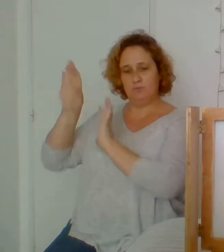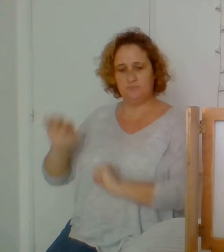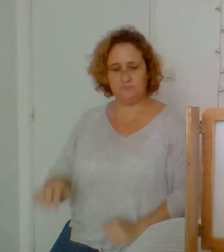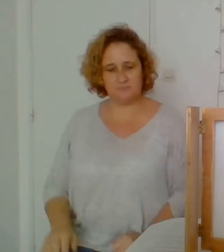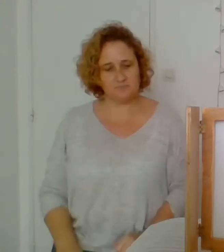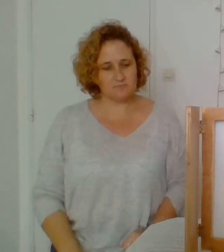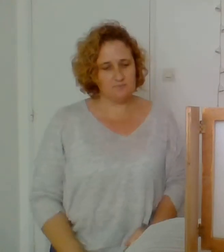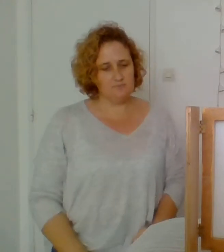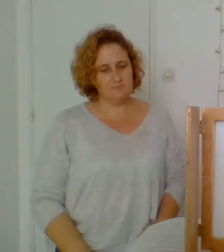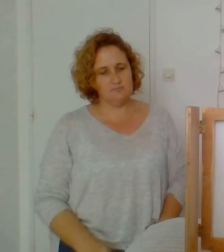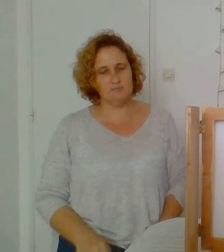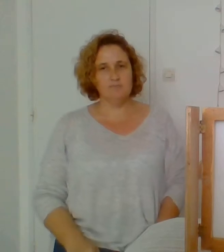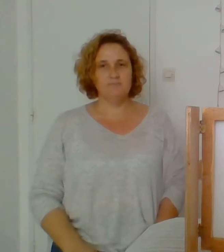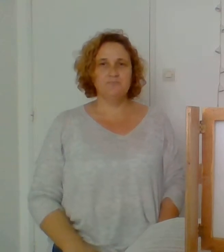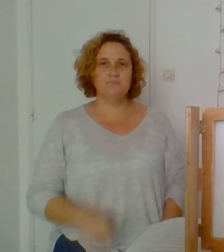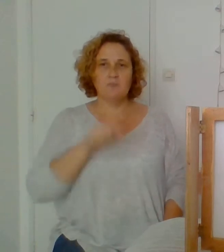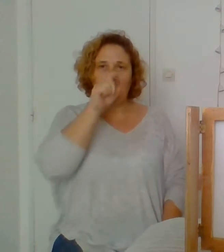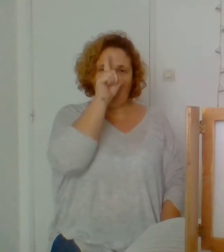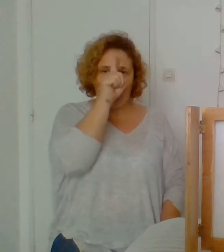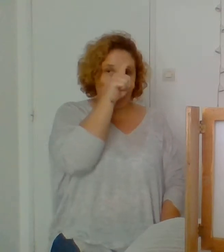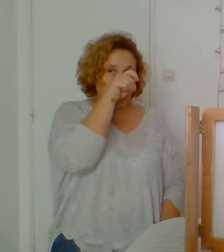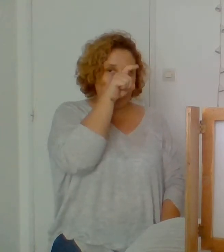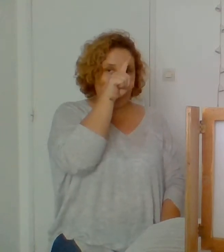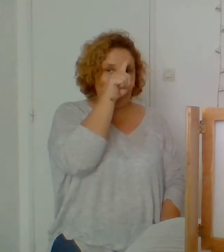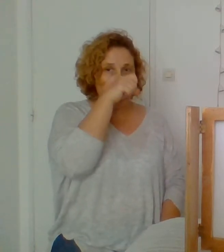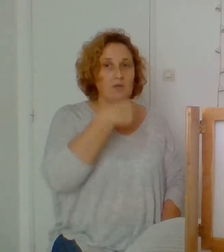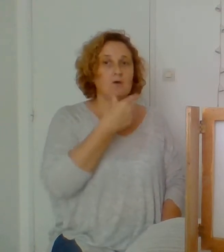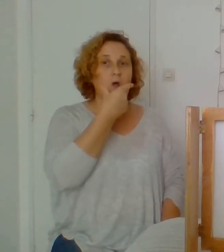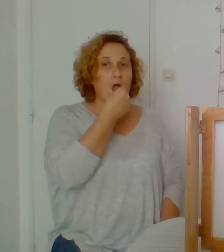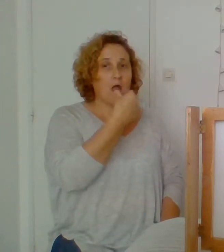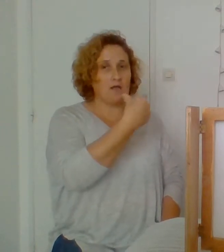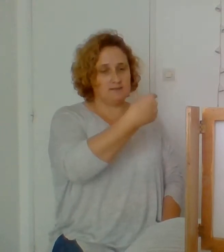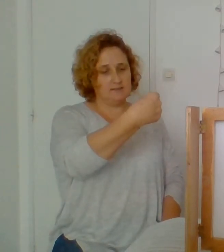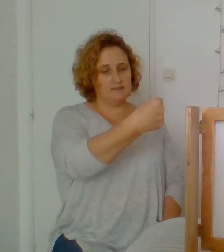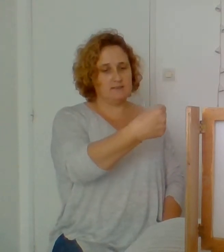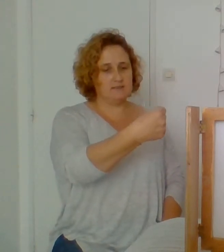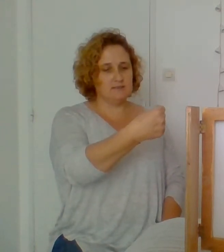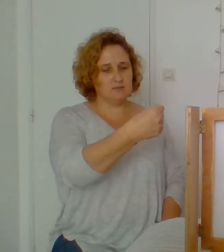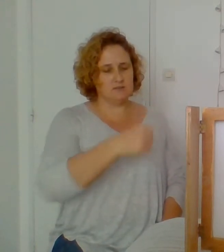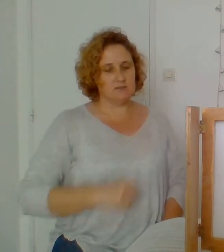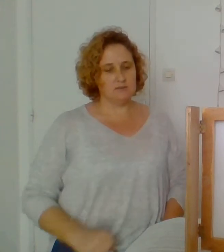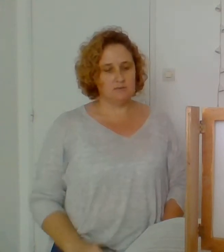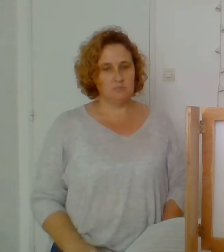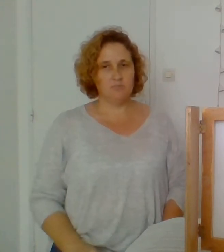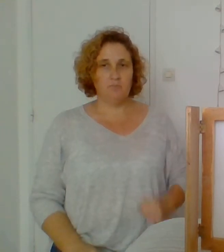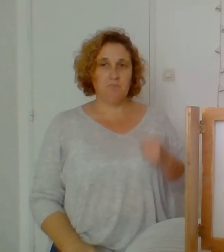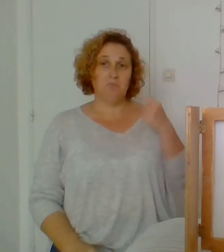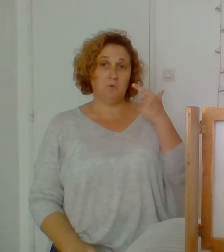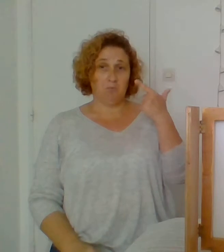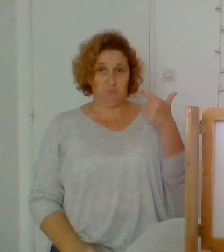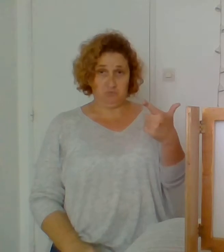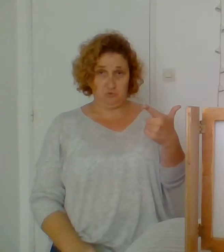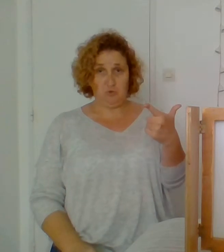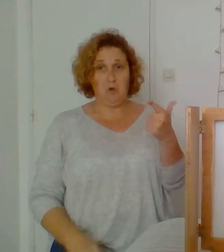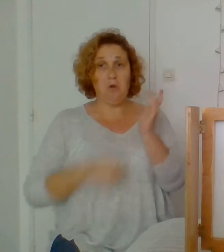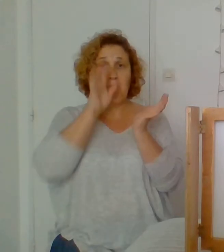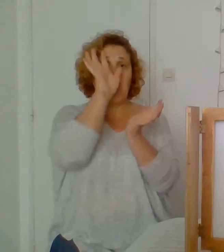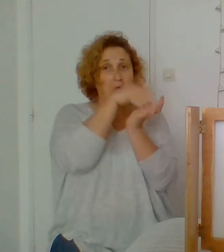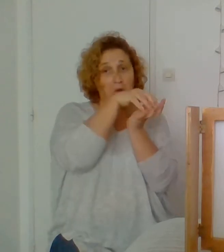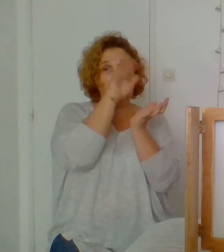le perroquet répéta en